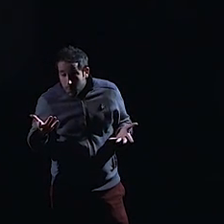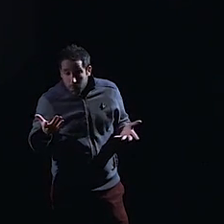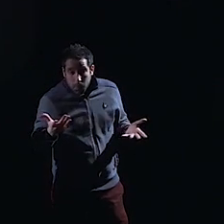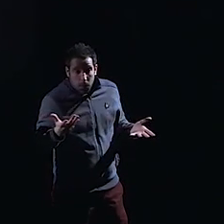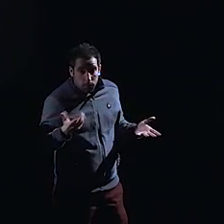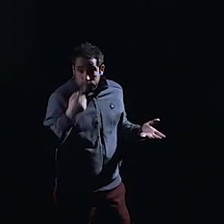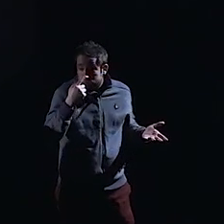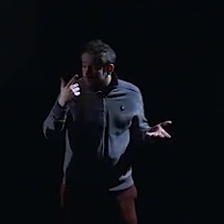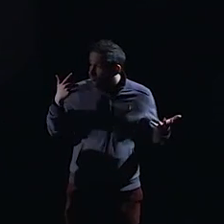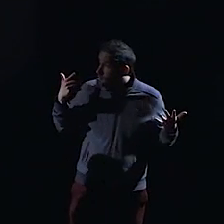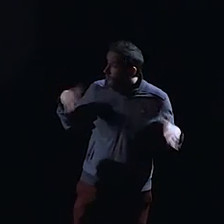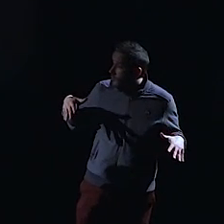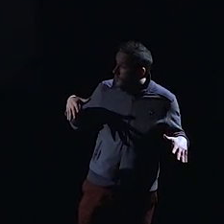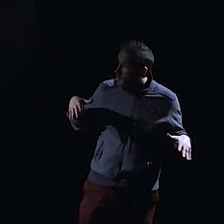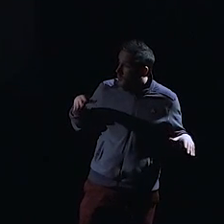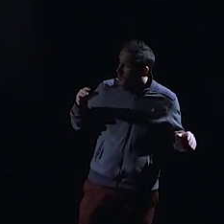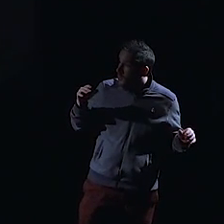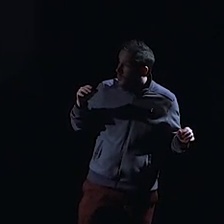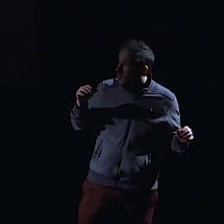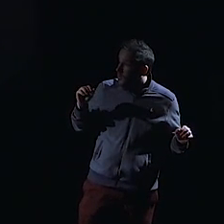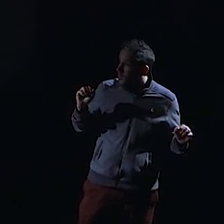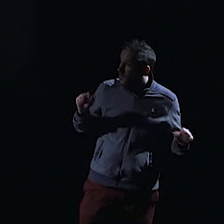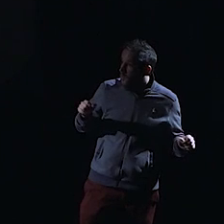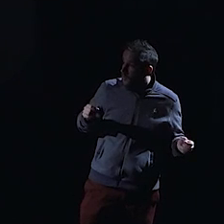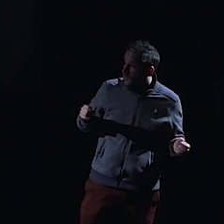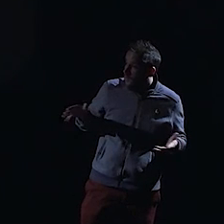Je crois que je peux te laisser conclure.